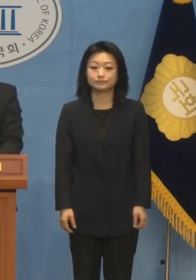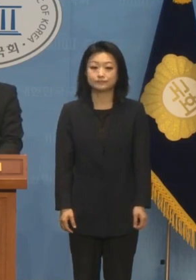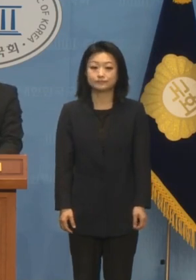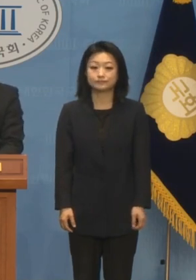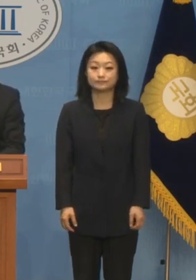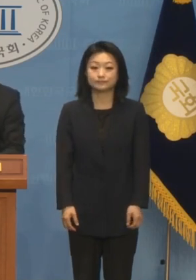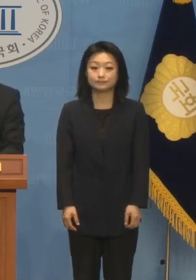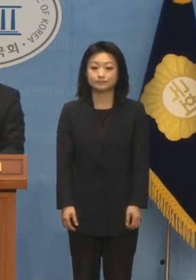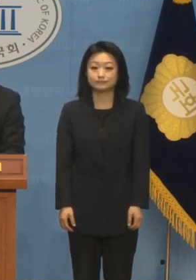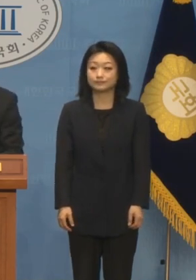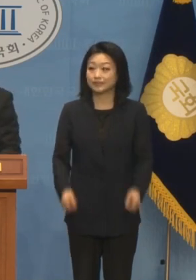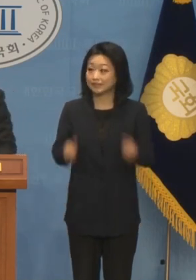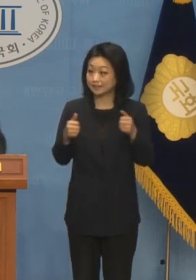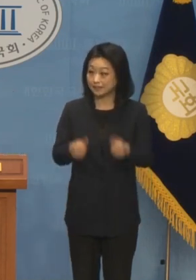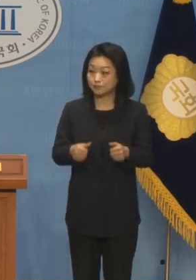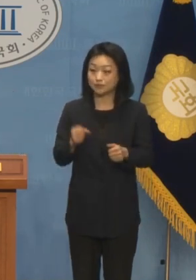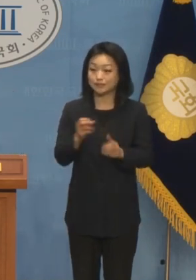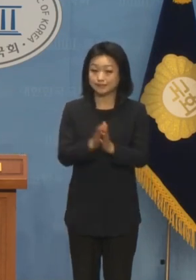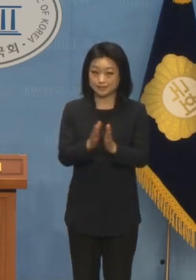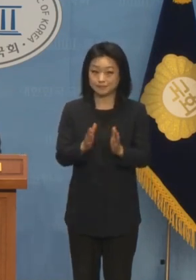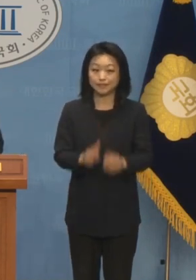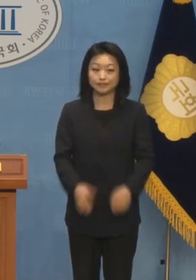인사부터 다시 할까요?